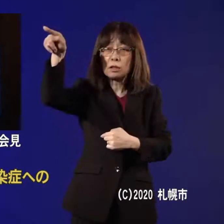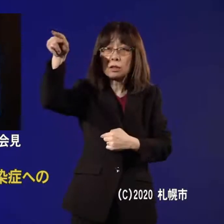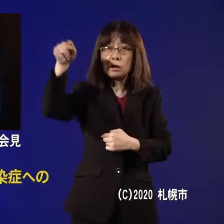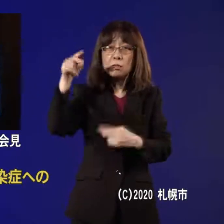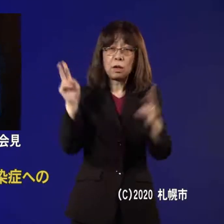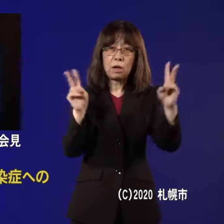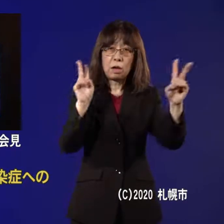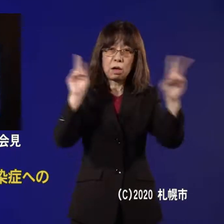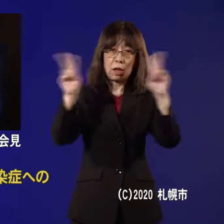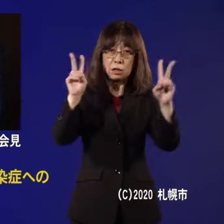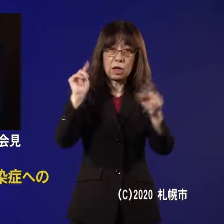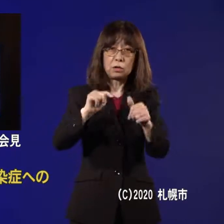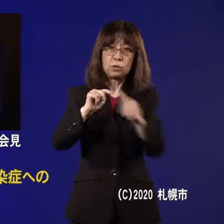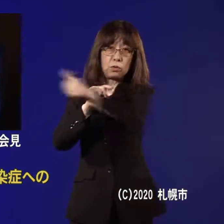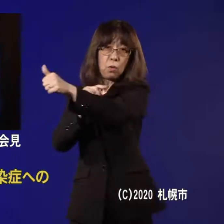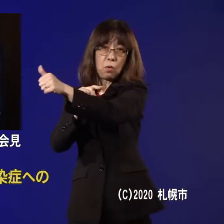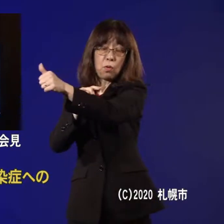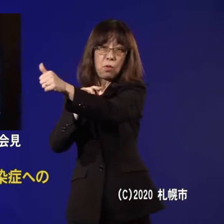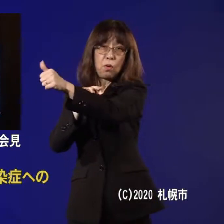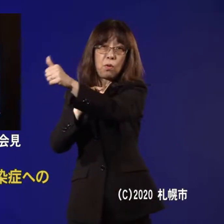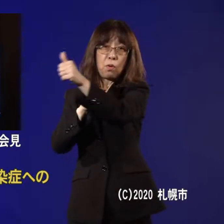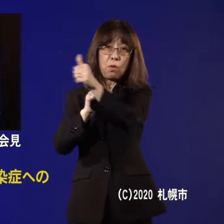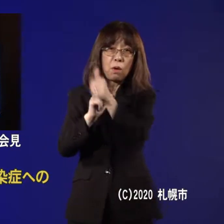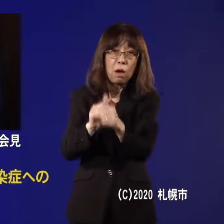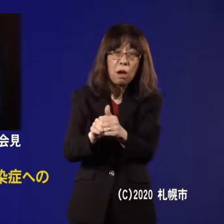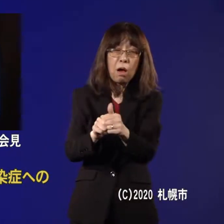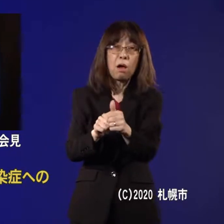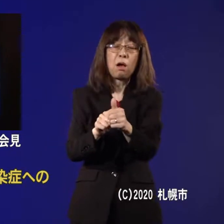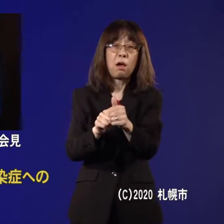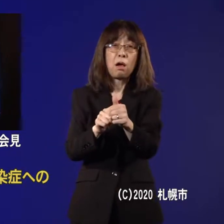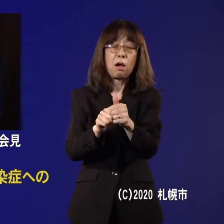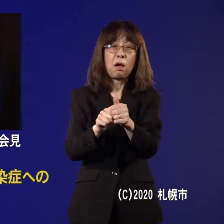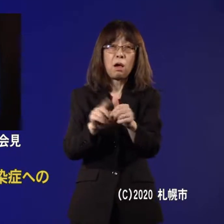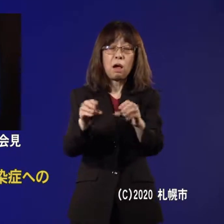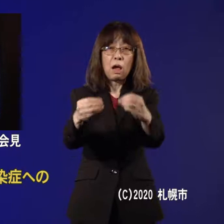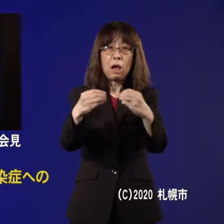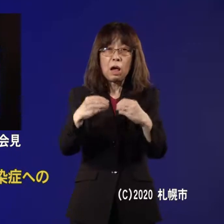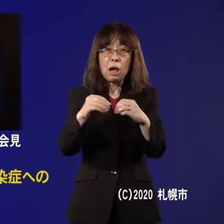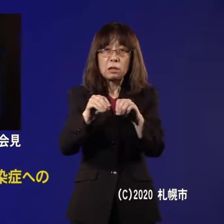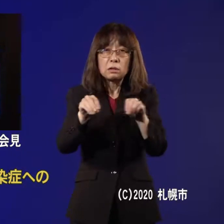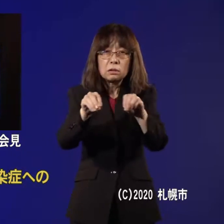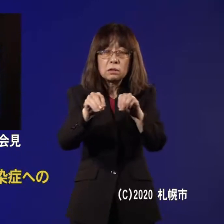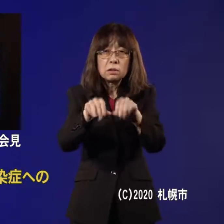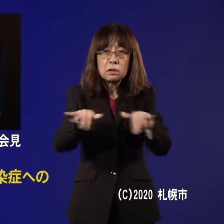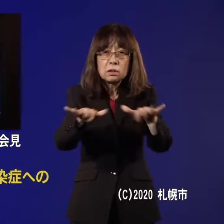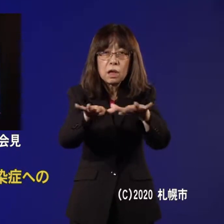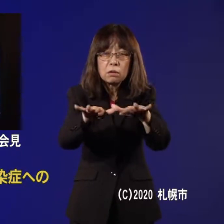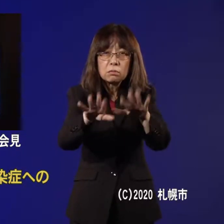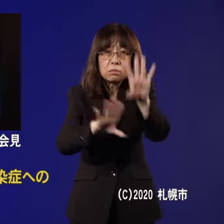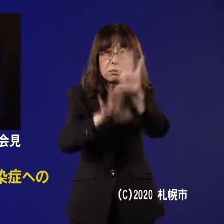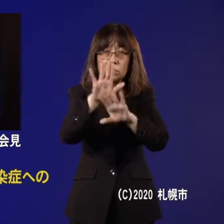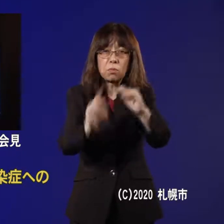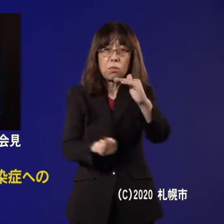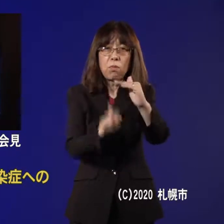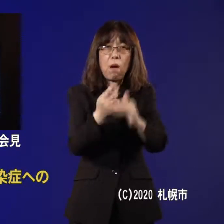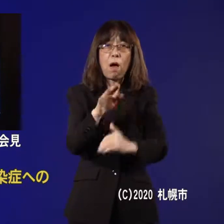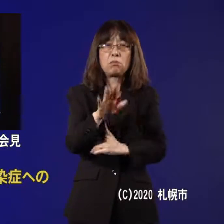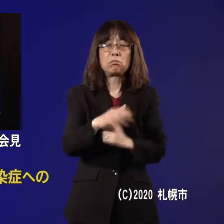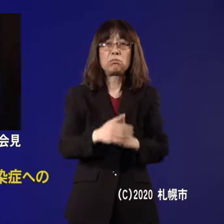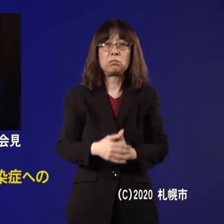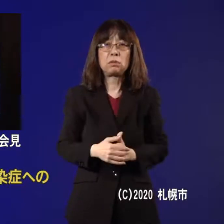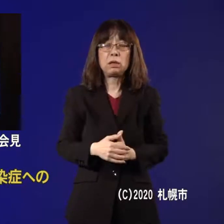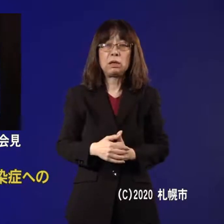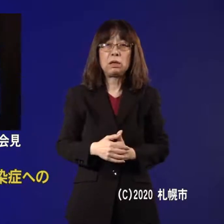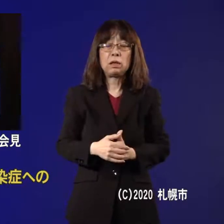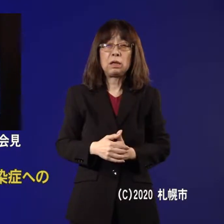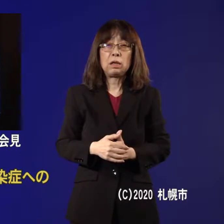方の感染ということが出てきております。まあ、そういう意味では、この緊急事態宣言エリア